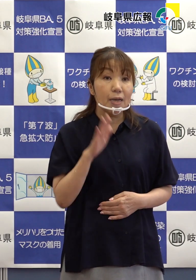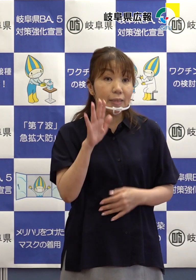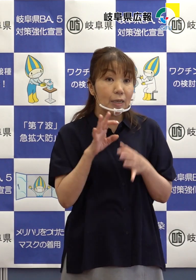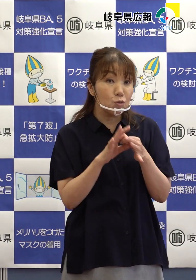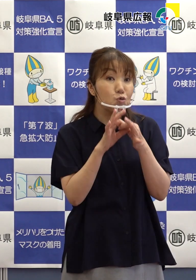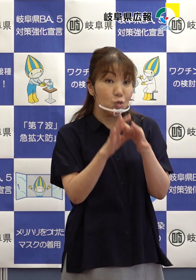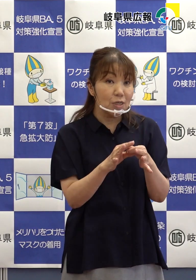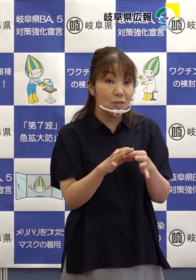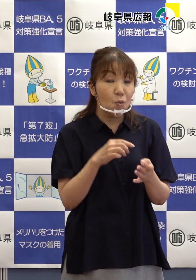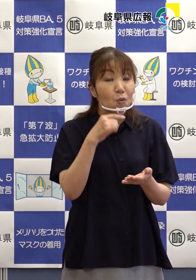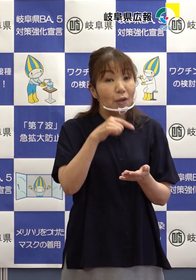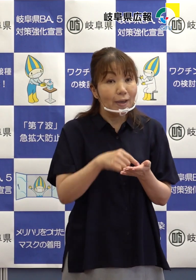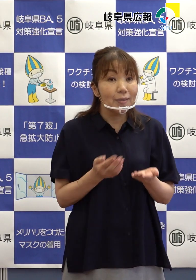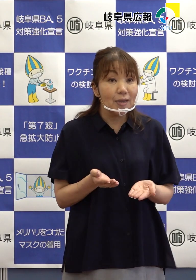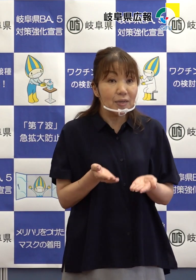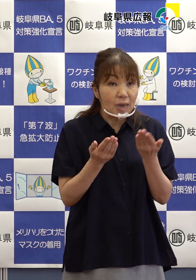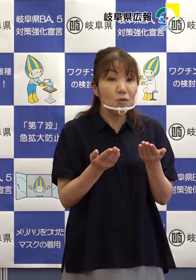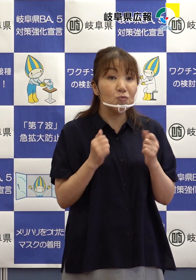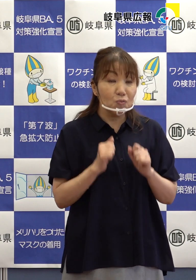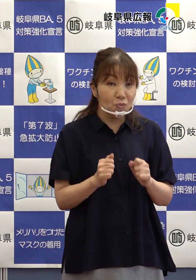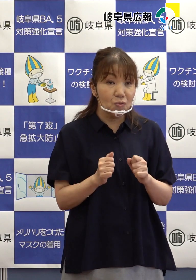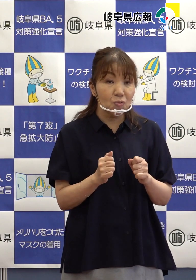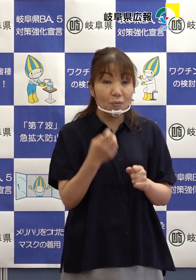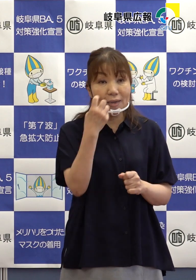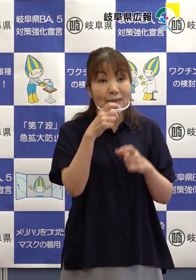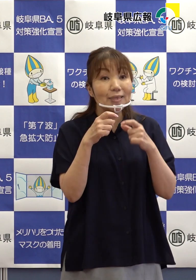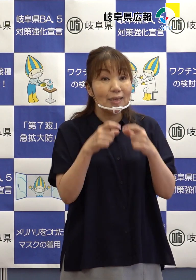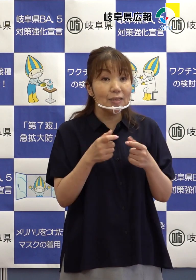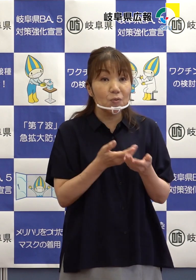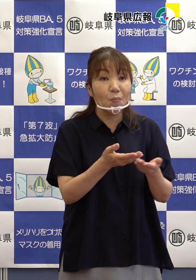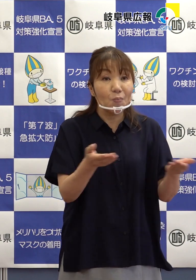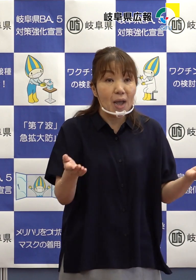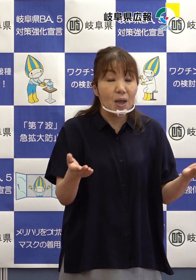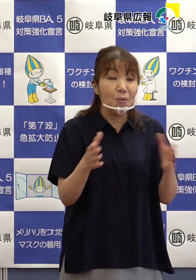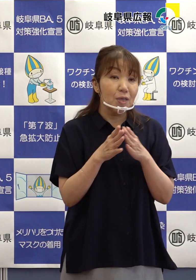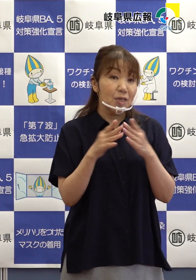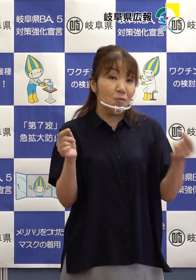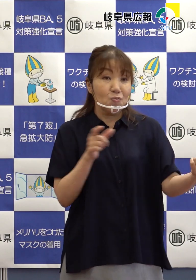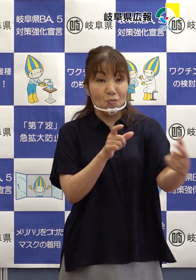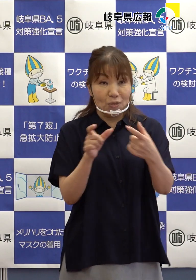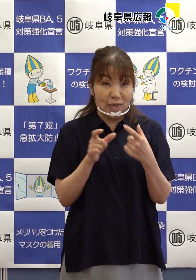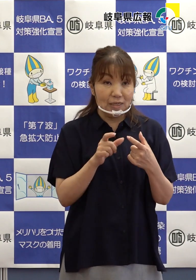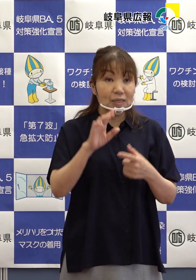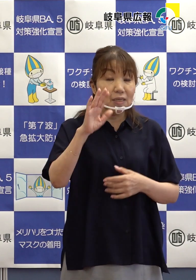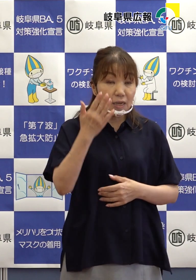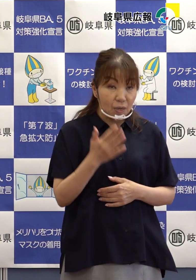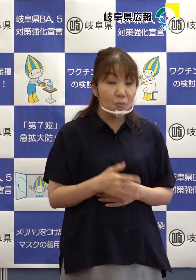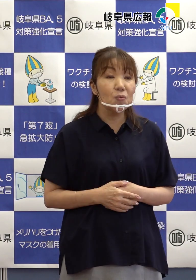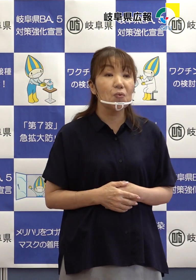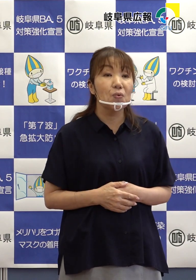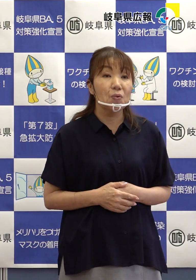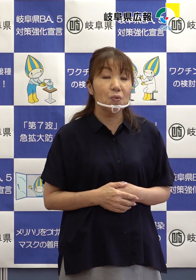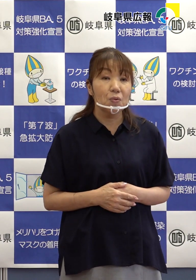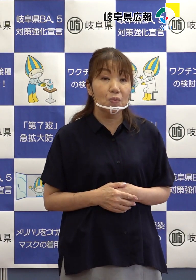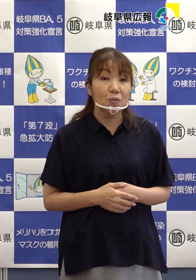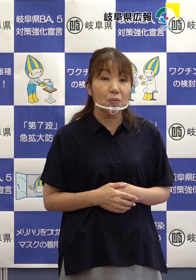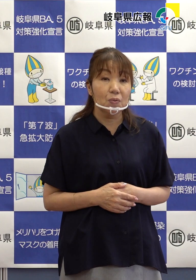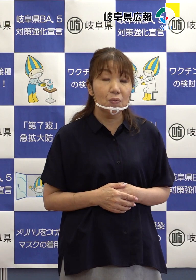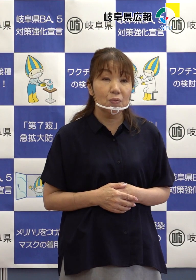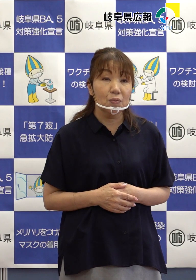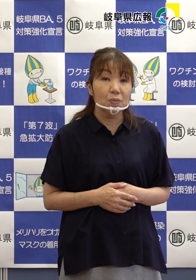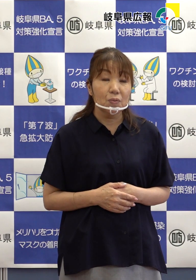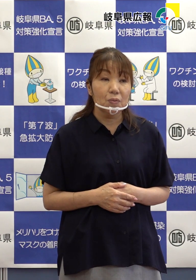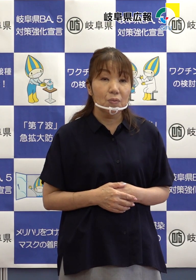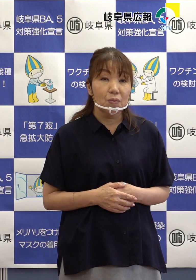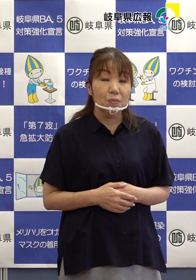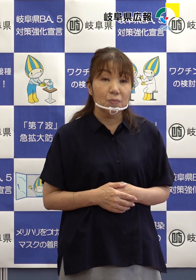簡素化とかですねそれからあのきっとを配って云々っていうのはこれはまあ全国的にやろうとしてますがこの部分はの特にまああの